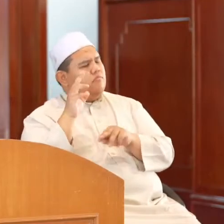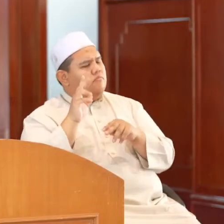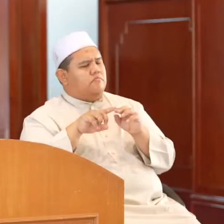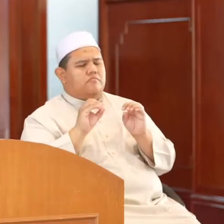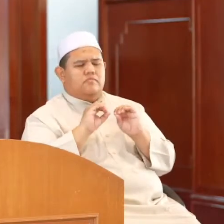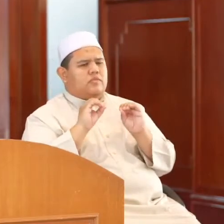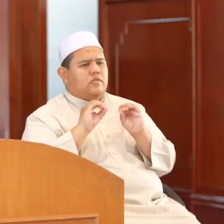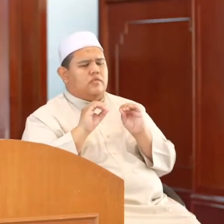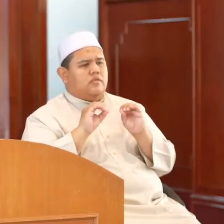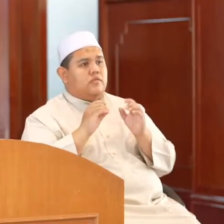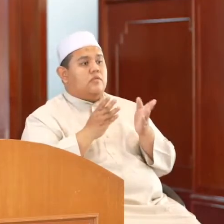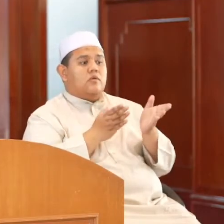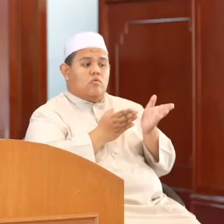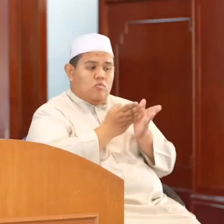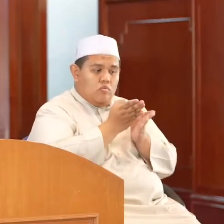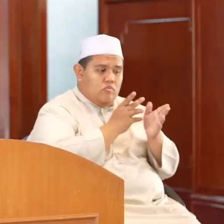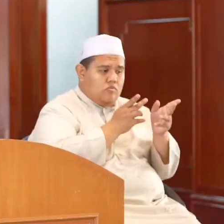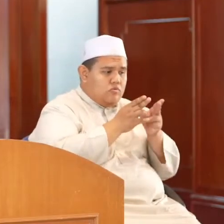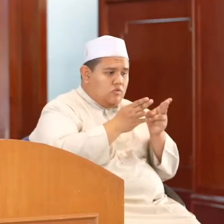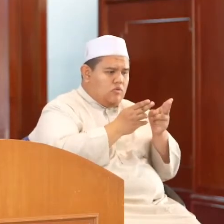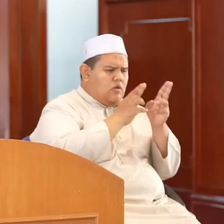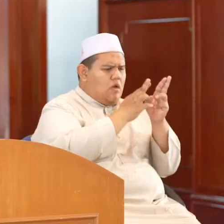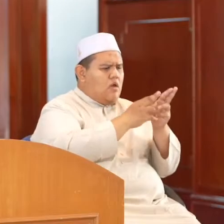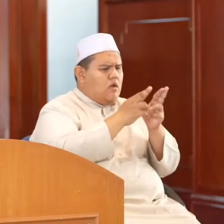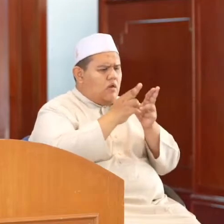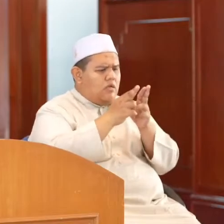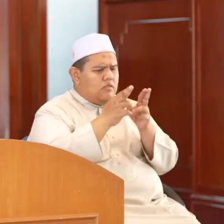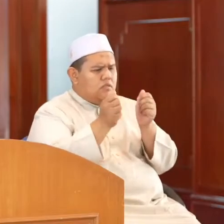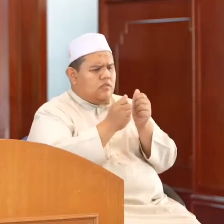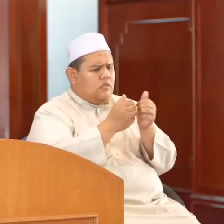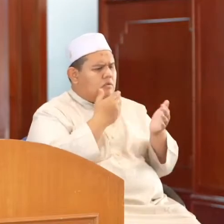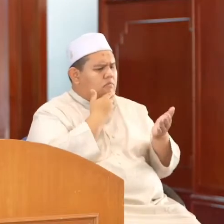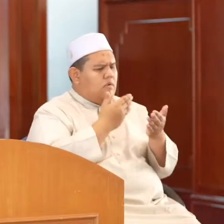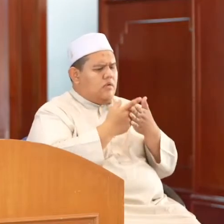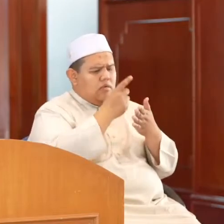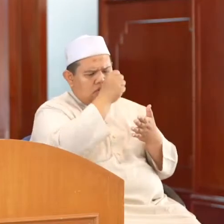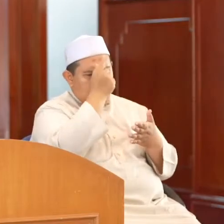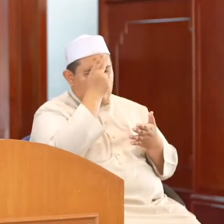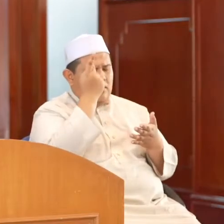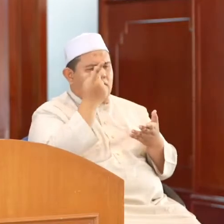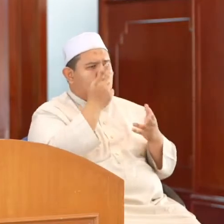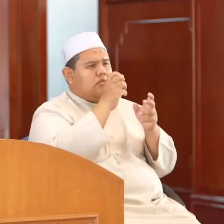bekerja, dia merancang dengan baik. Ini sebab-sebab dunia.